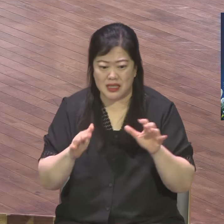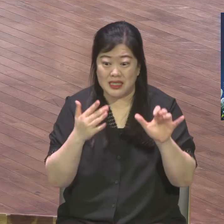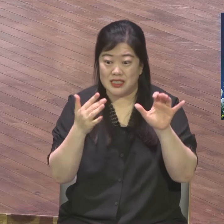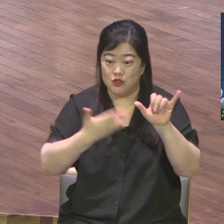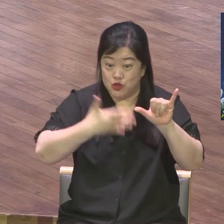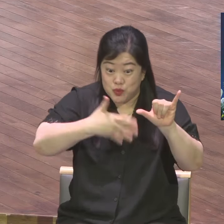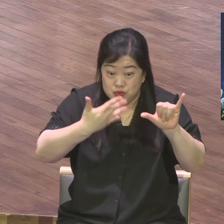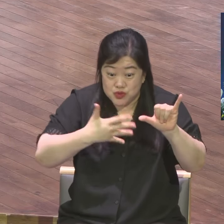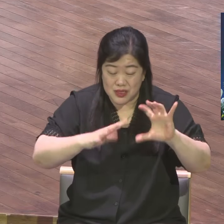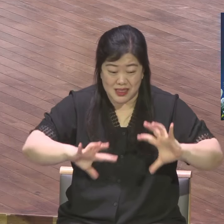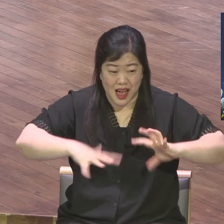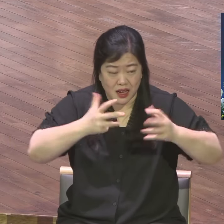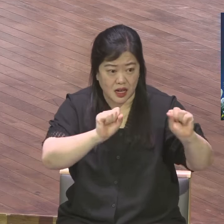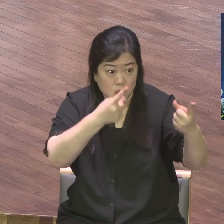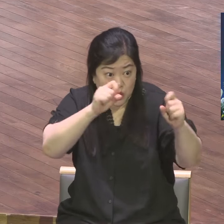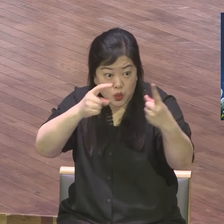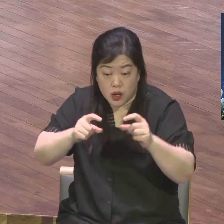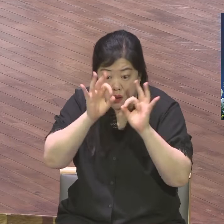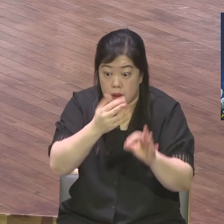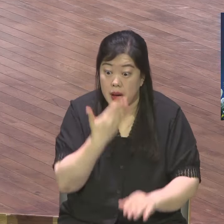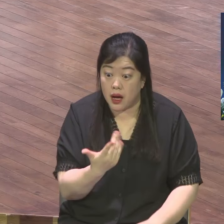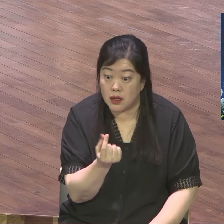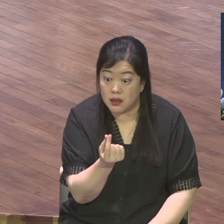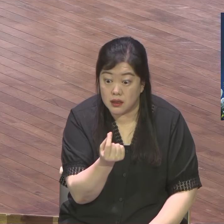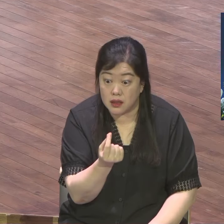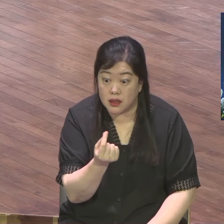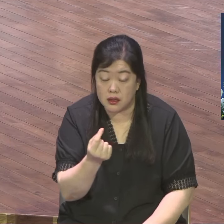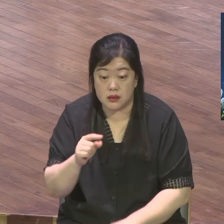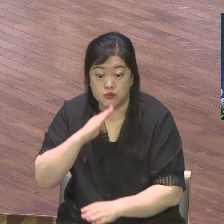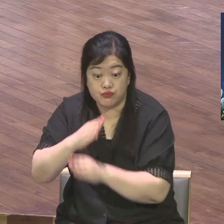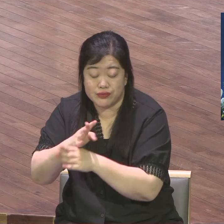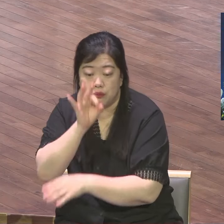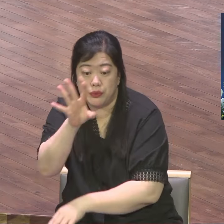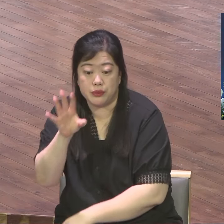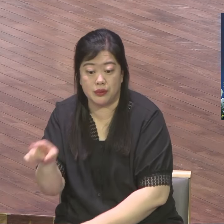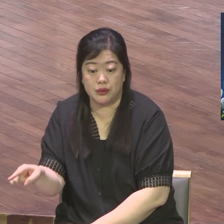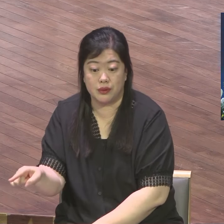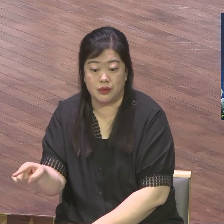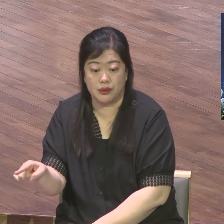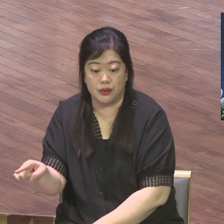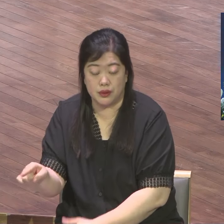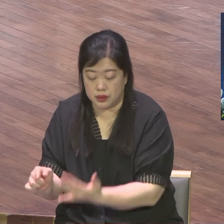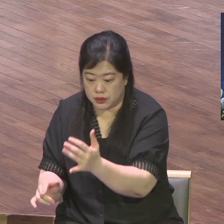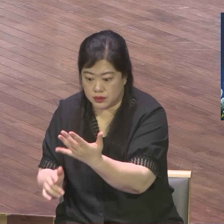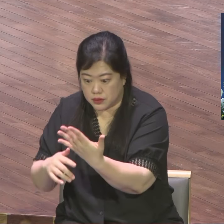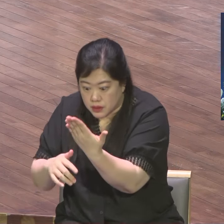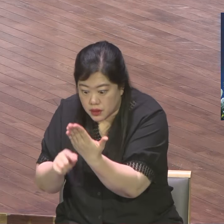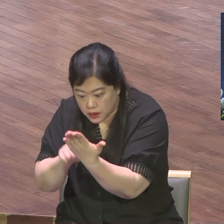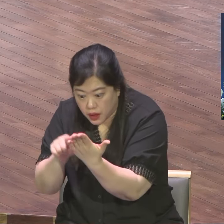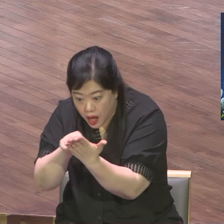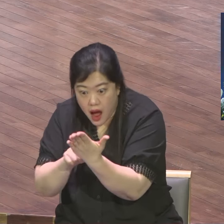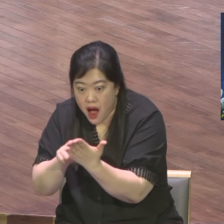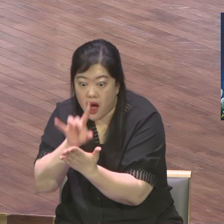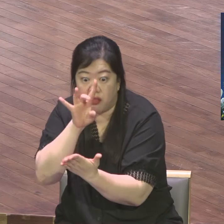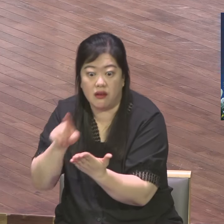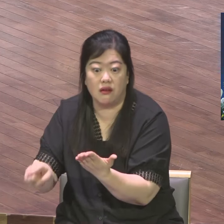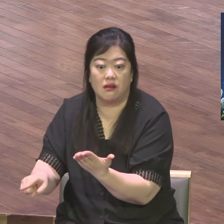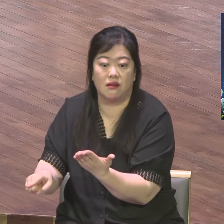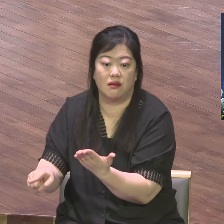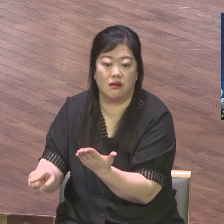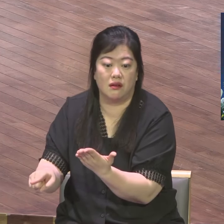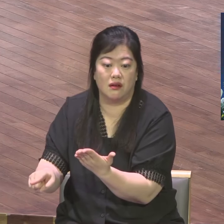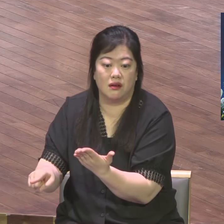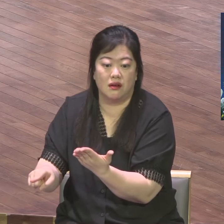넘게 사는 도시요. 지금 이 AI 시대에 이걸 막아놓는다고 막혀집니까? 어떤